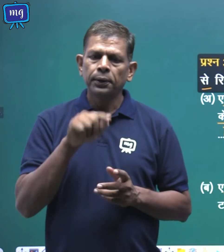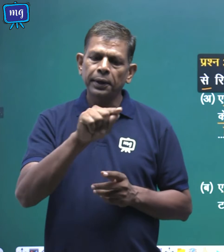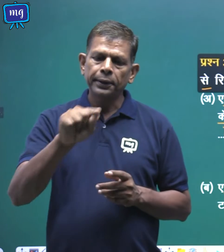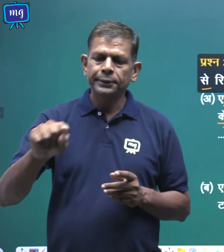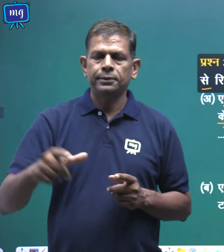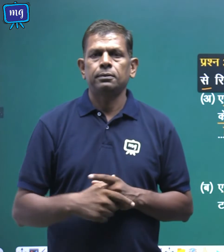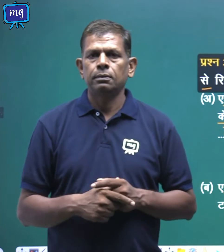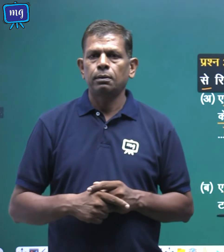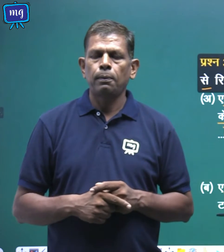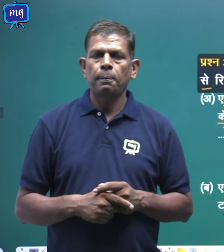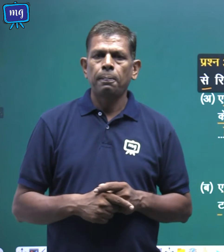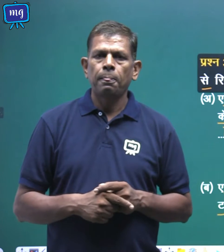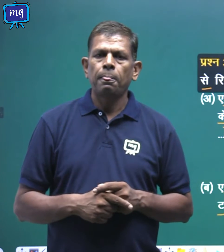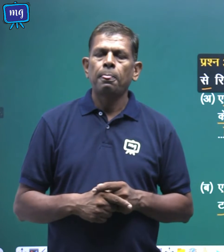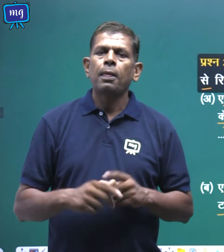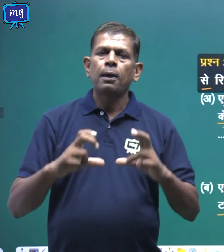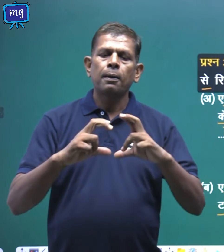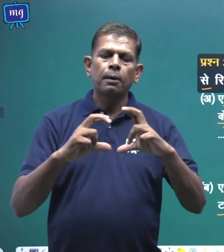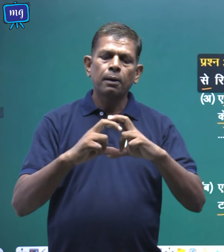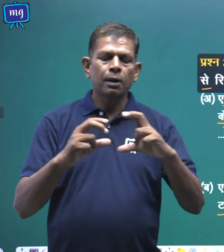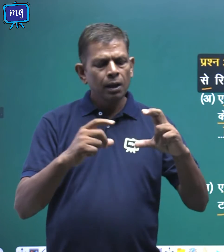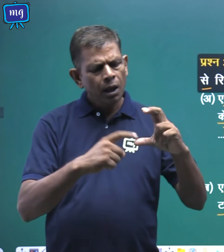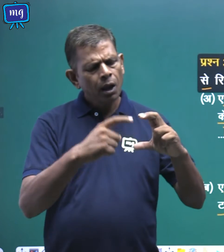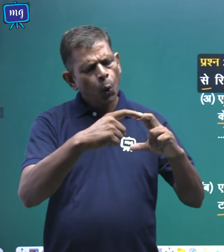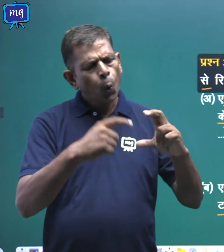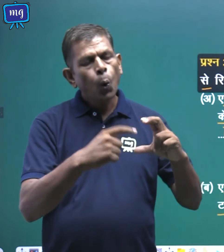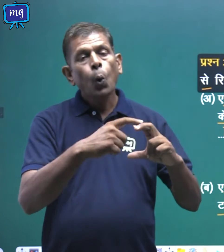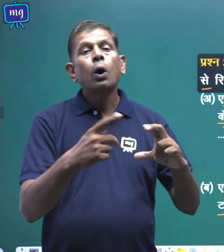डैश टर्मिनल होते हैं,